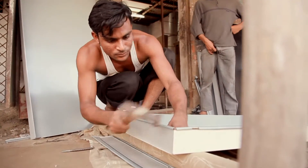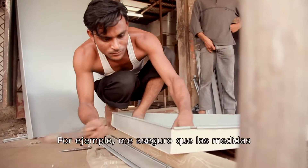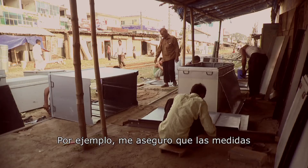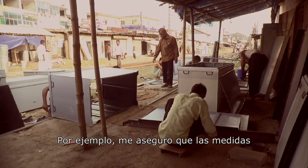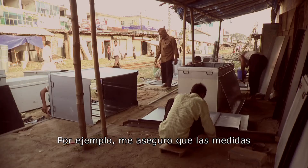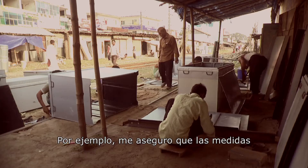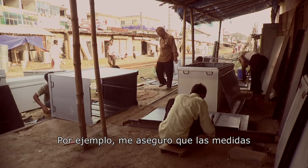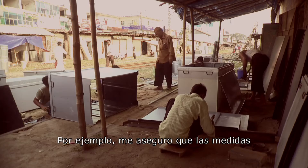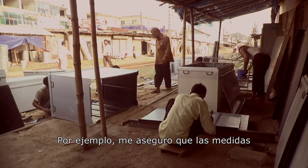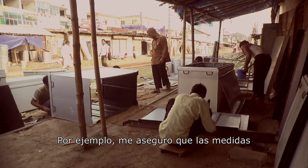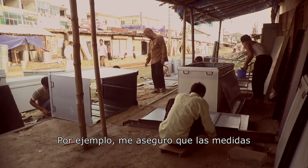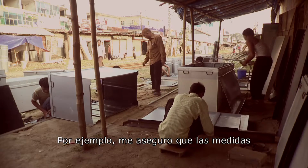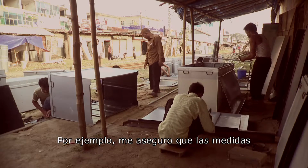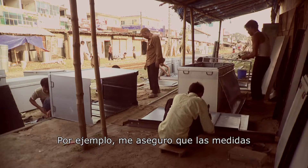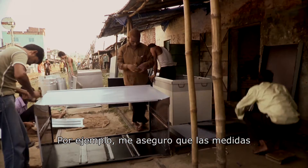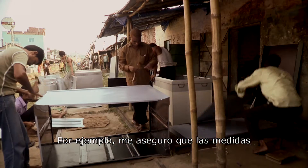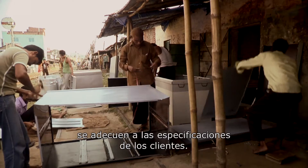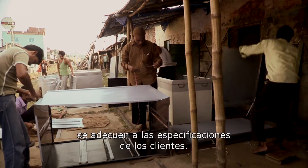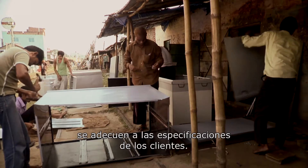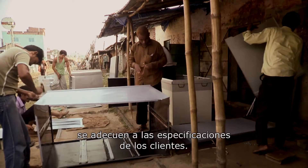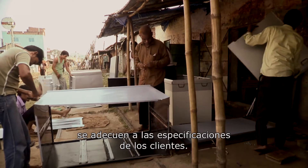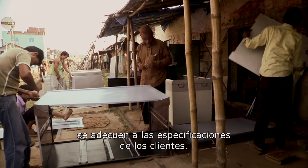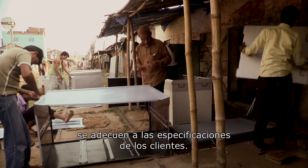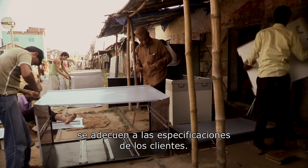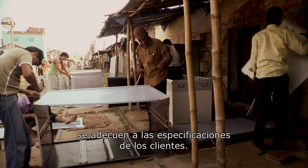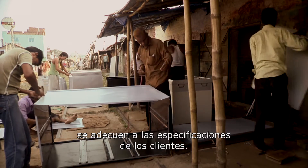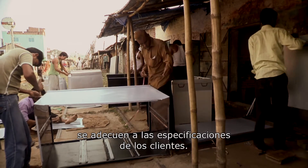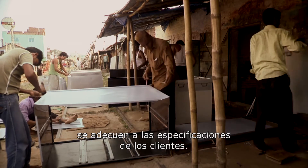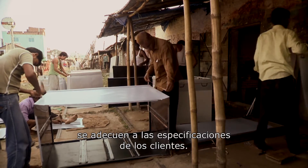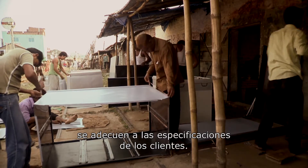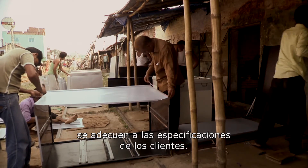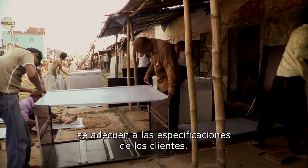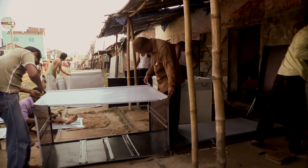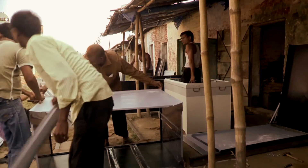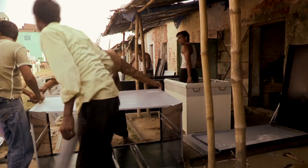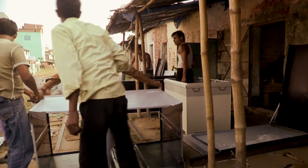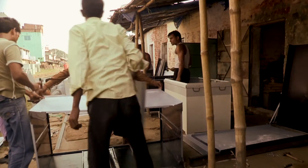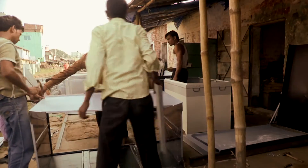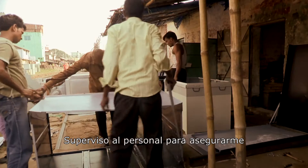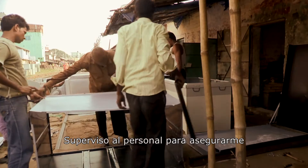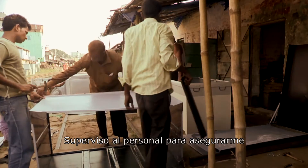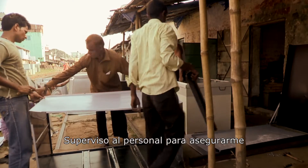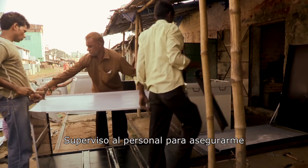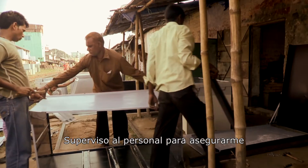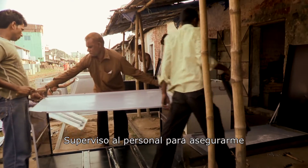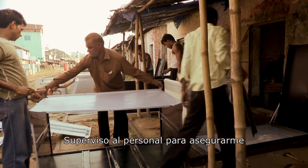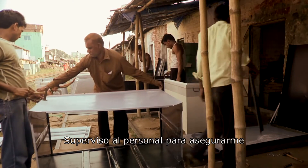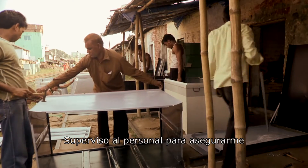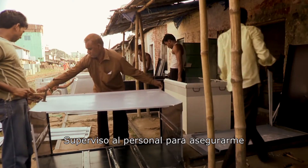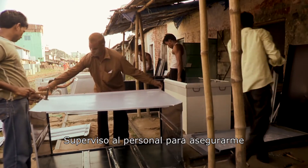Por ejemplo, me aseguro que las medidas se adecúen a las especificaciones de los clientes. Superviso al personal para asegurarme